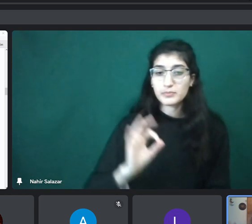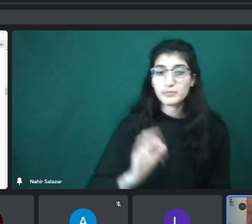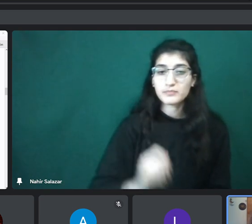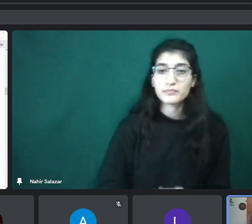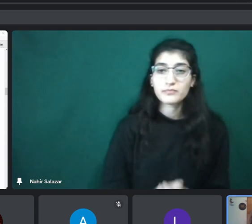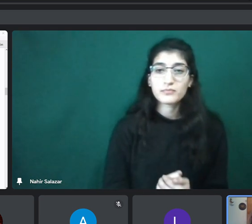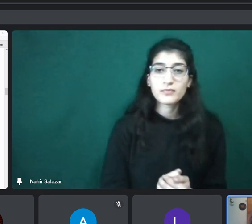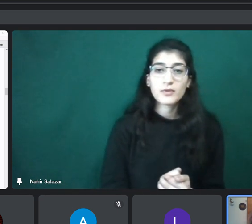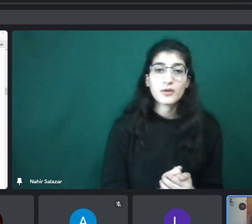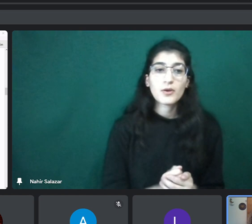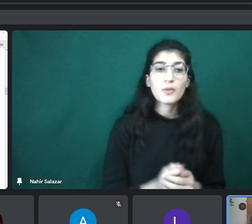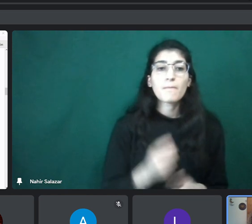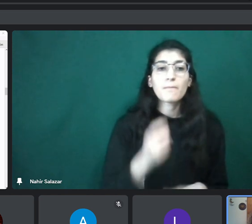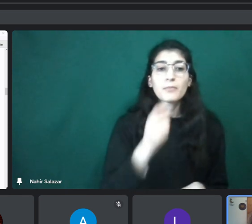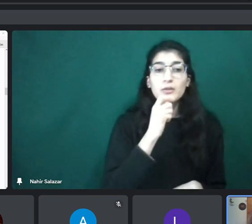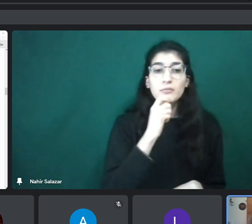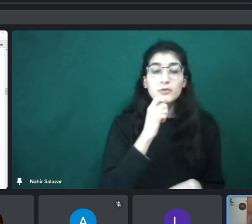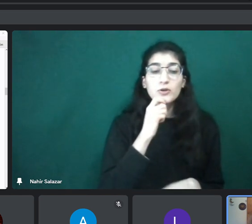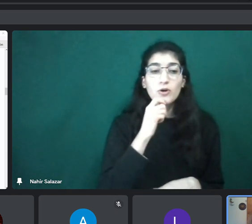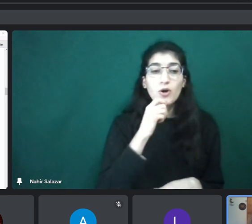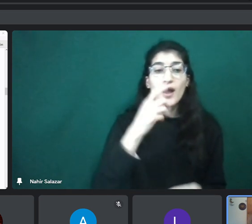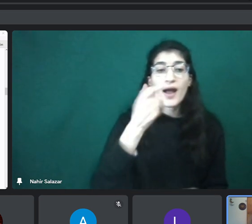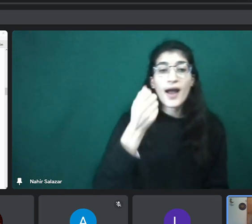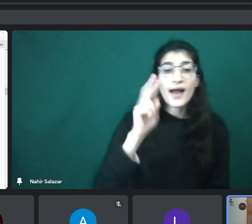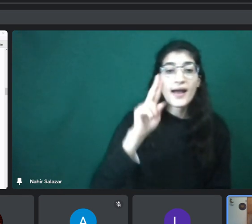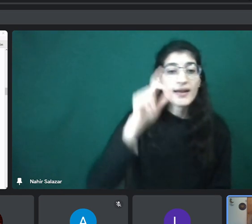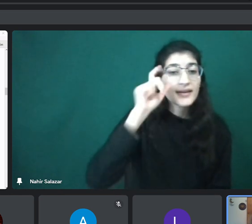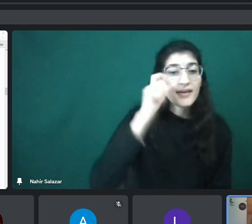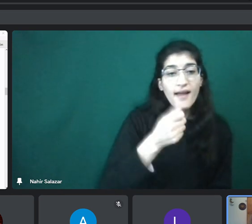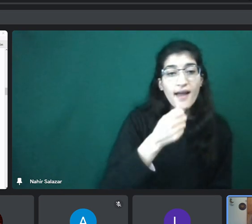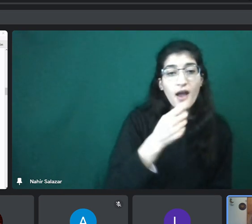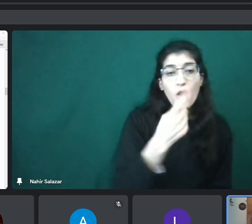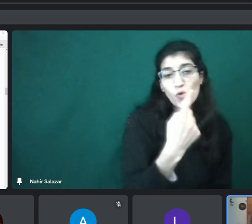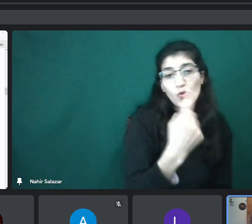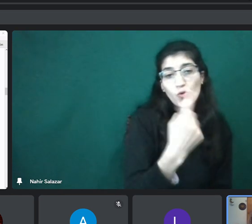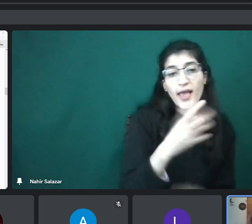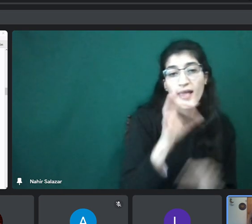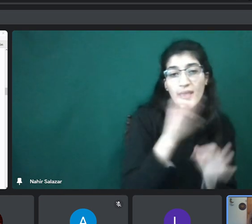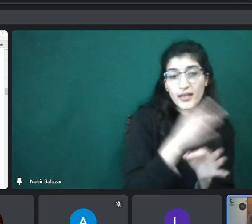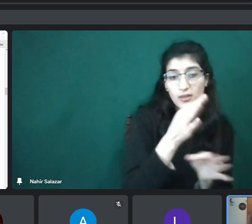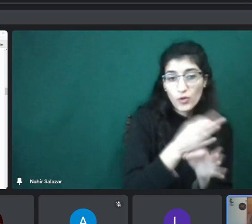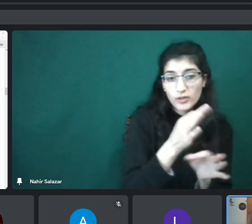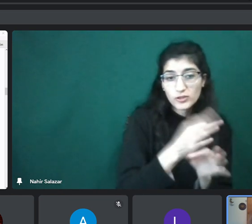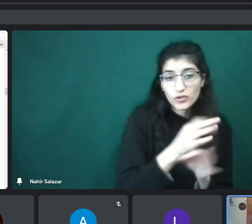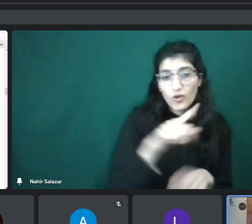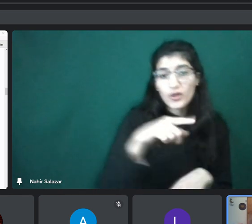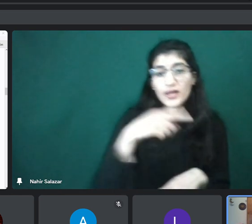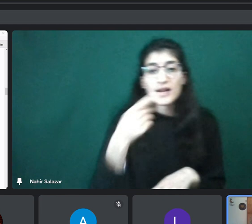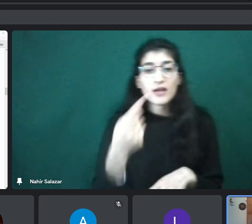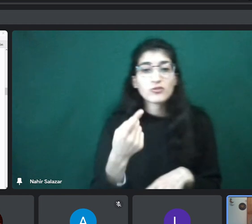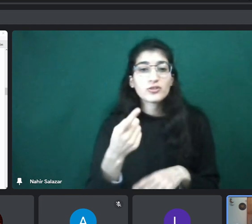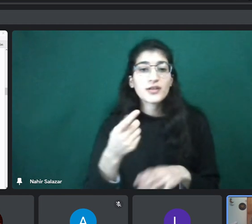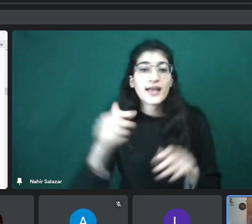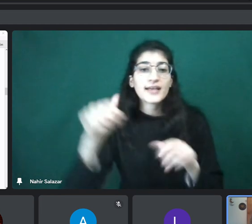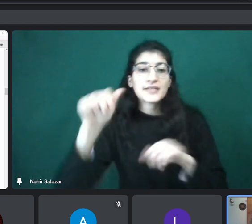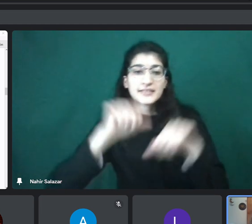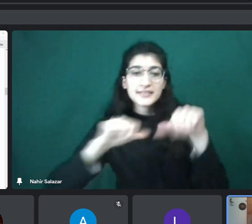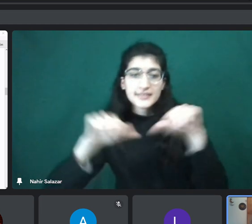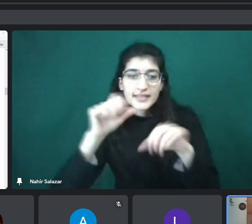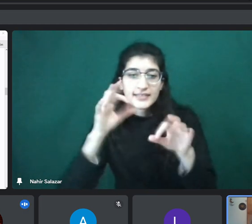educación y la otra es ciencias en educación, en las ciencias naturales y humanas.